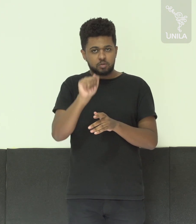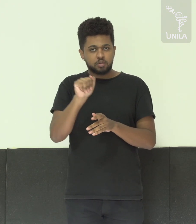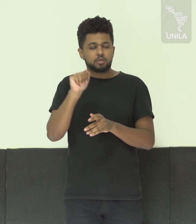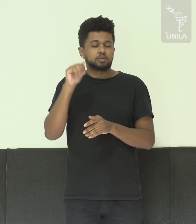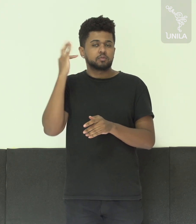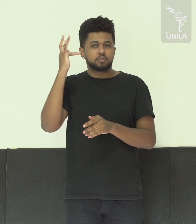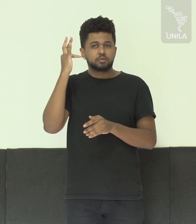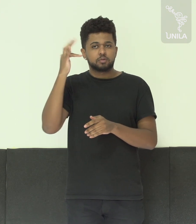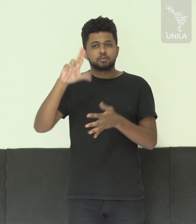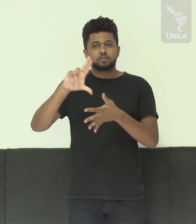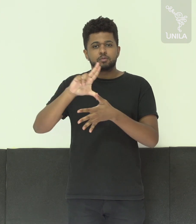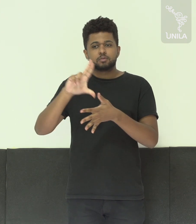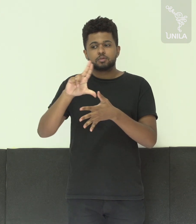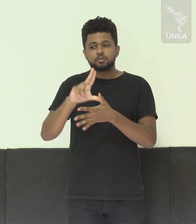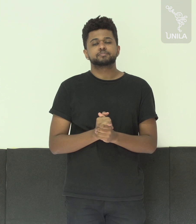UNILA.